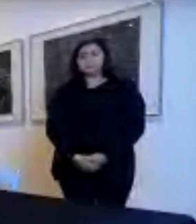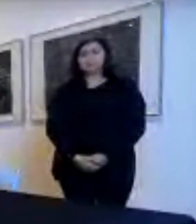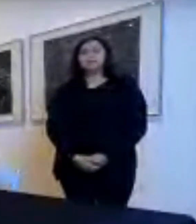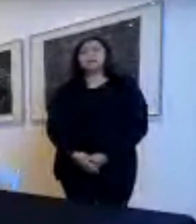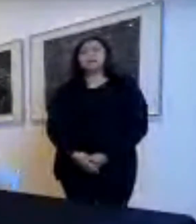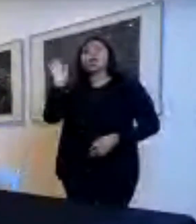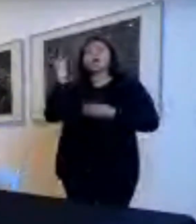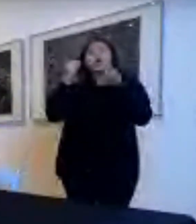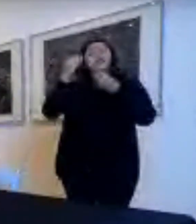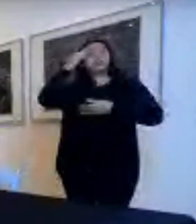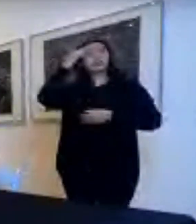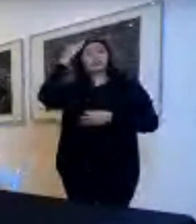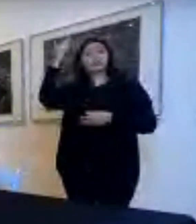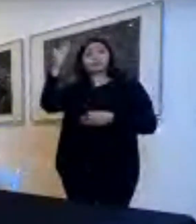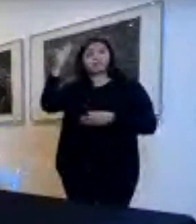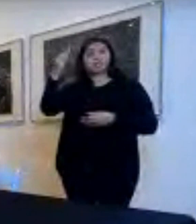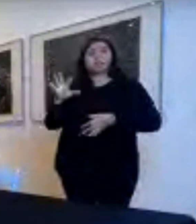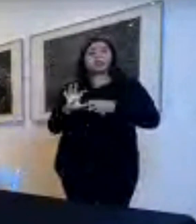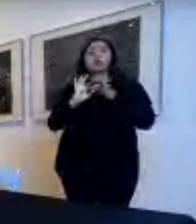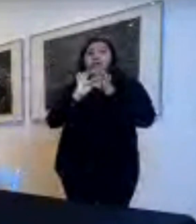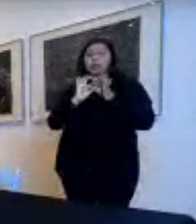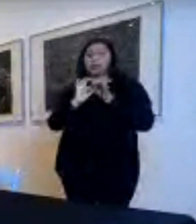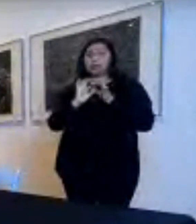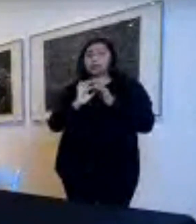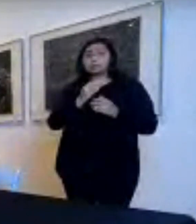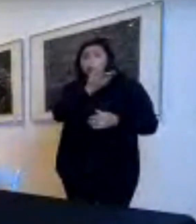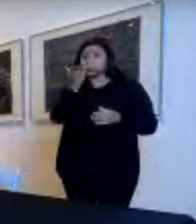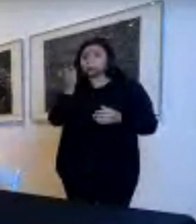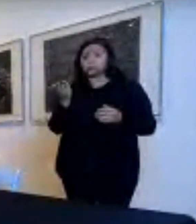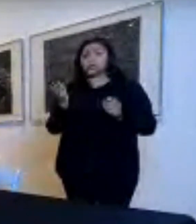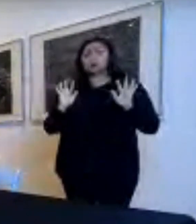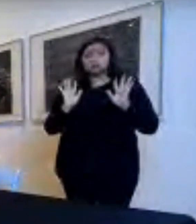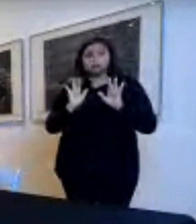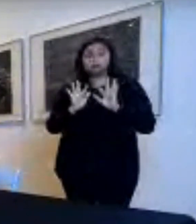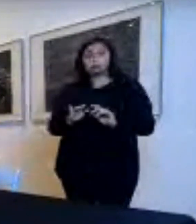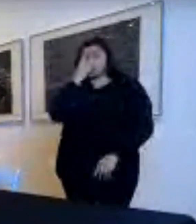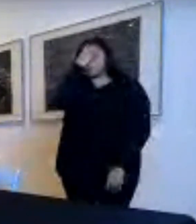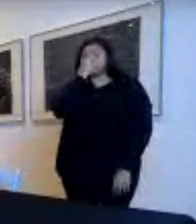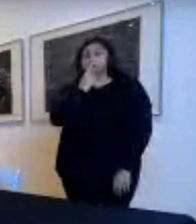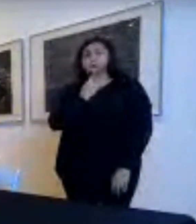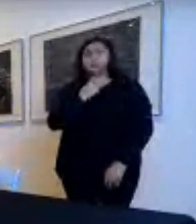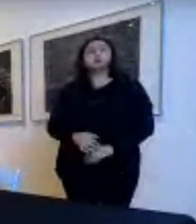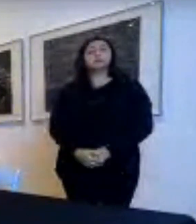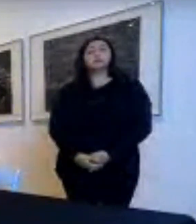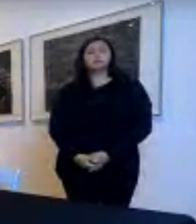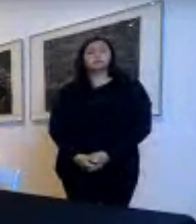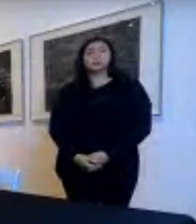Hola, buenos días. Bueno, agradecer la oportunidad.